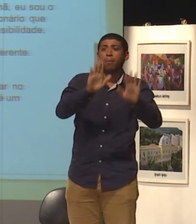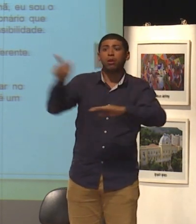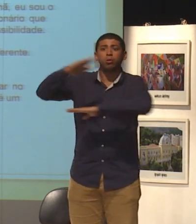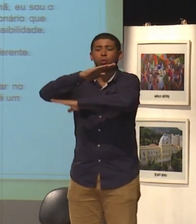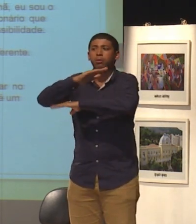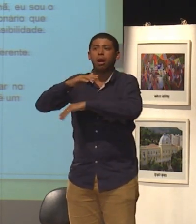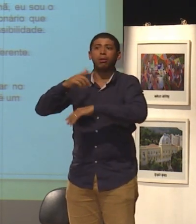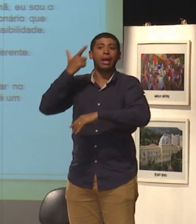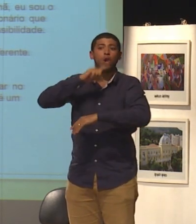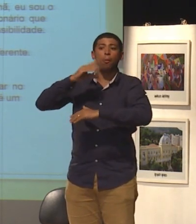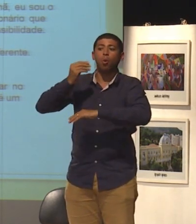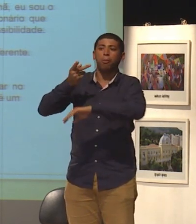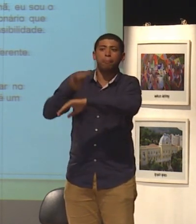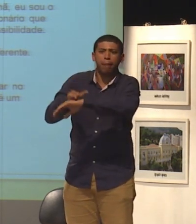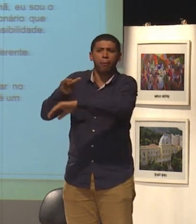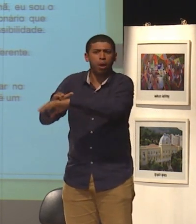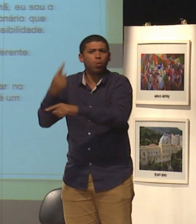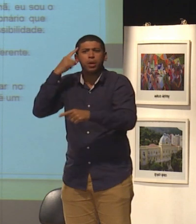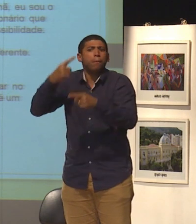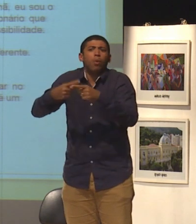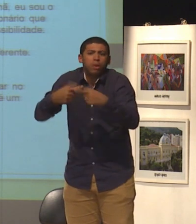Foram experiências diferentes, né?